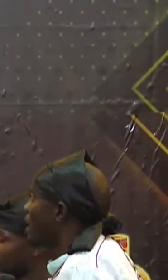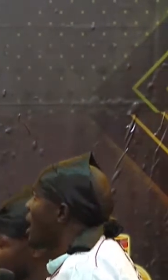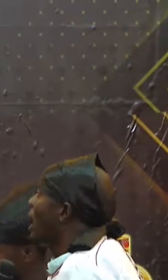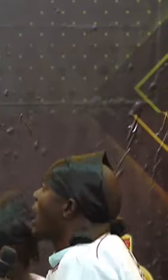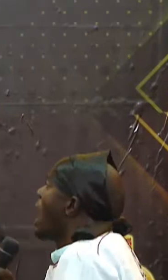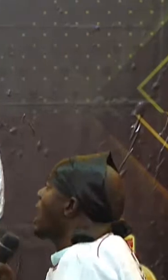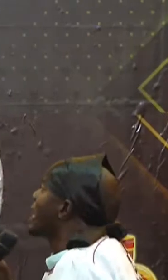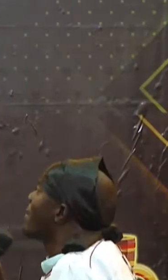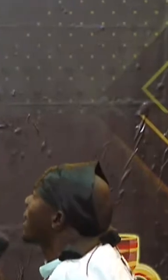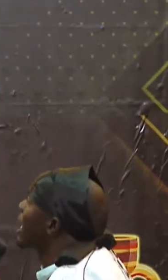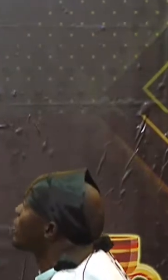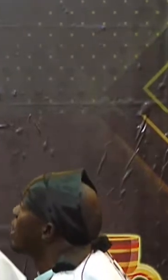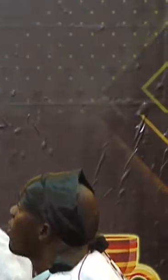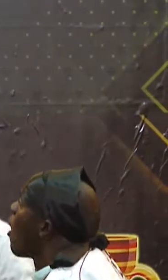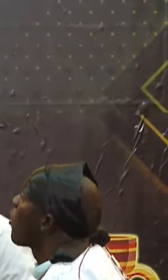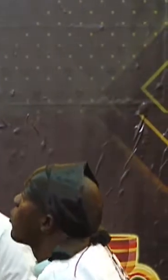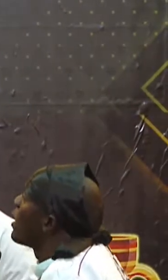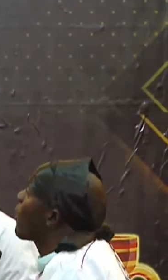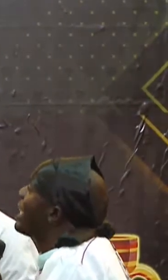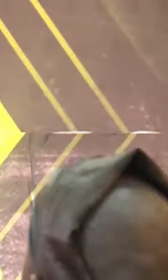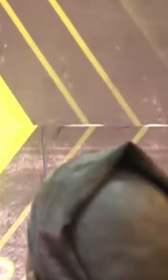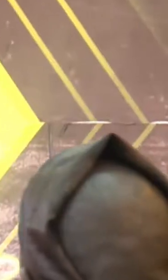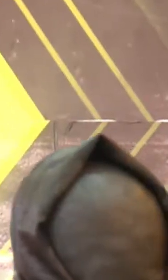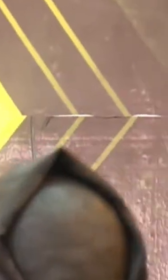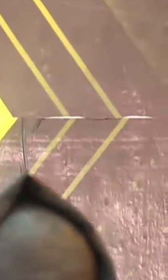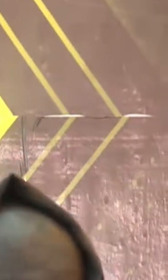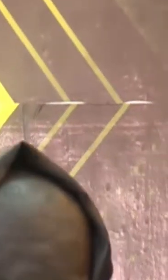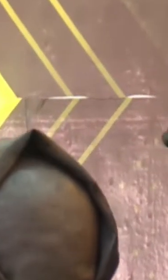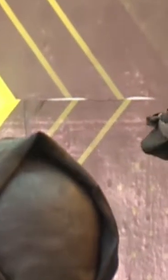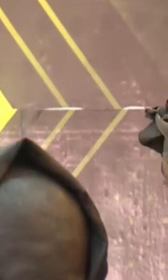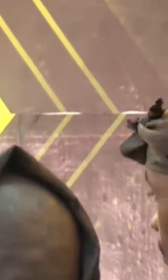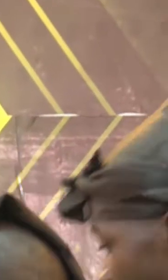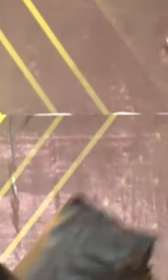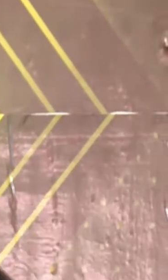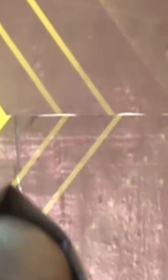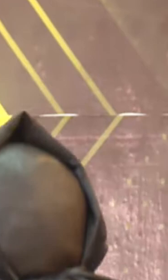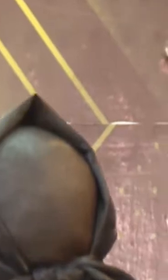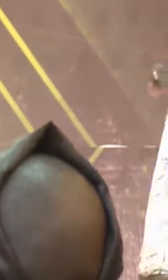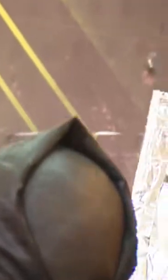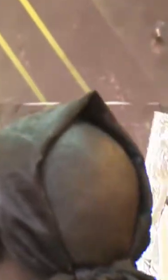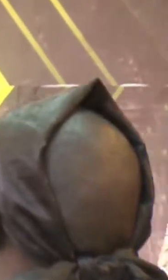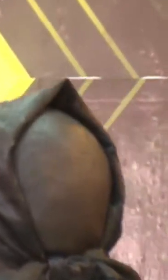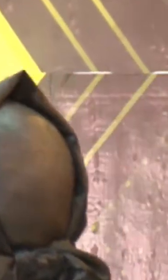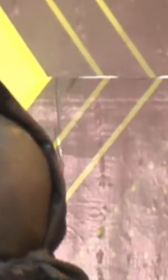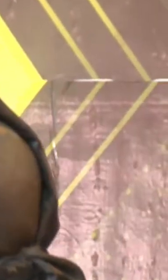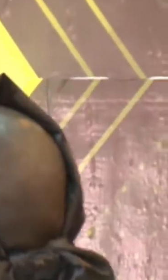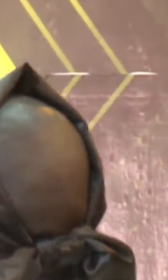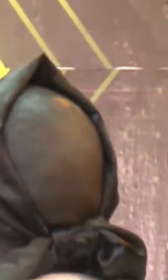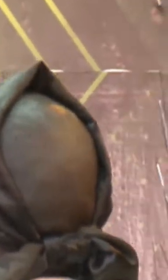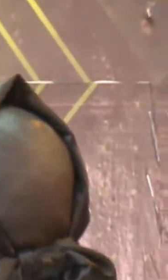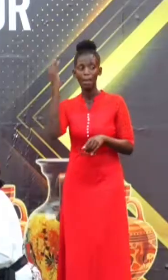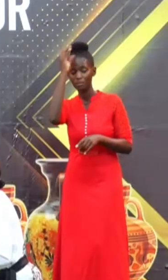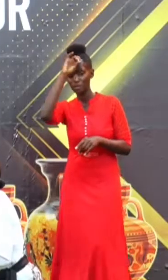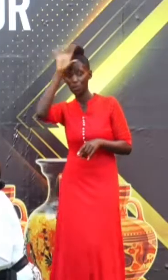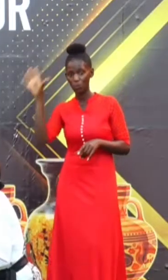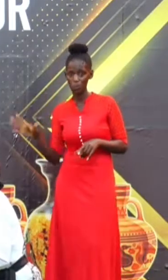vasuti ayi kabaka akaswero okubigula kwa nabaki okwo va kukubigula obeera omulamu ayi kabaka akaswero